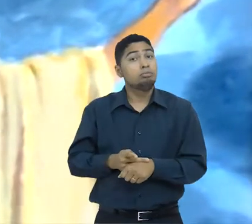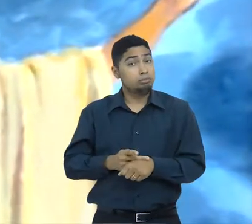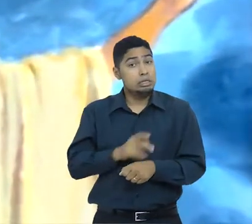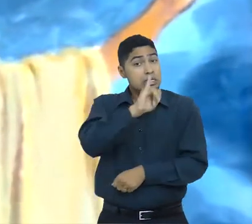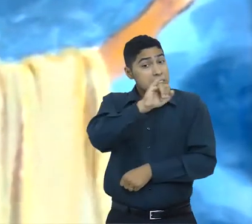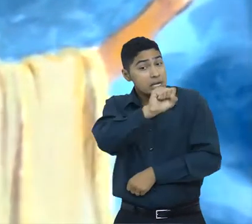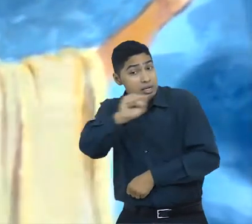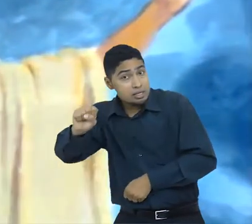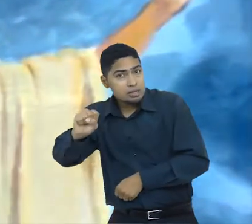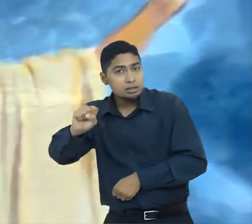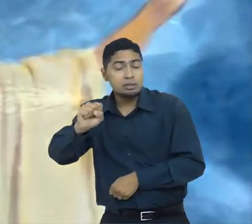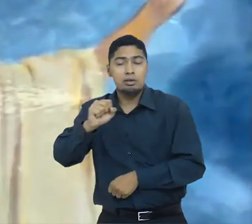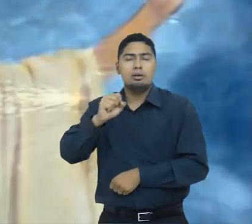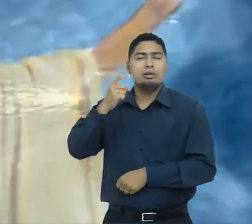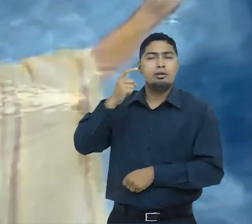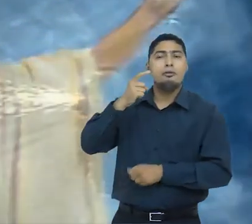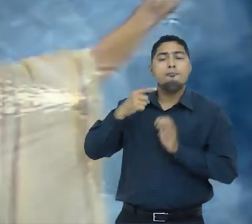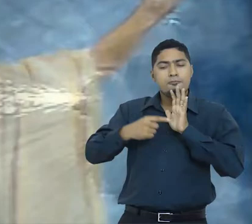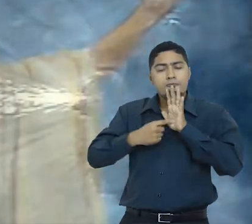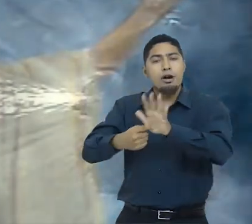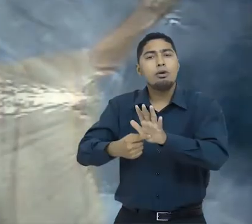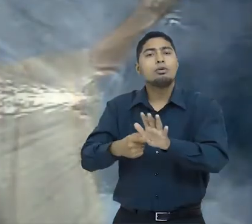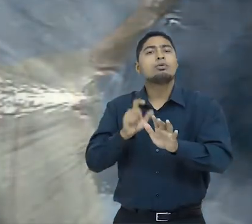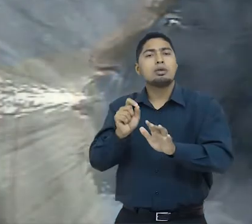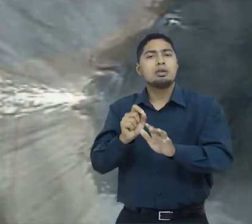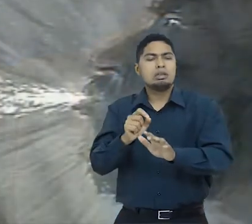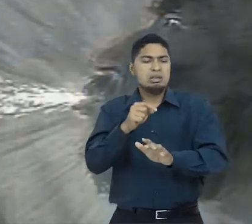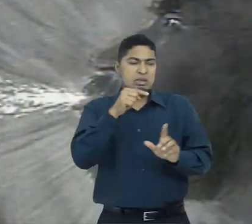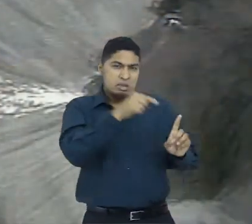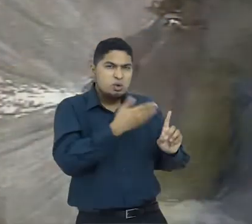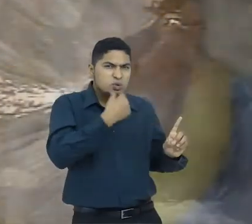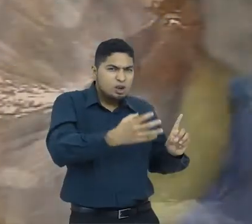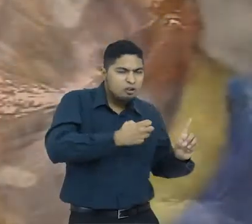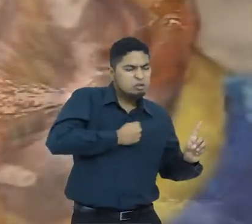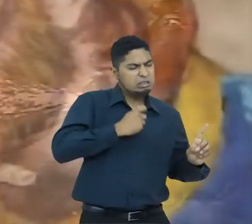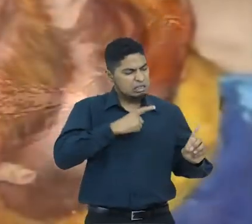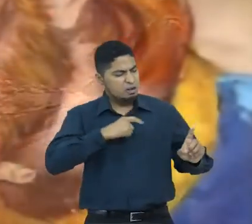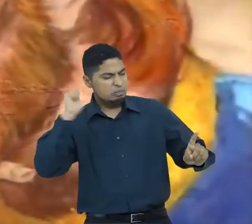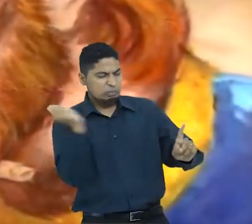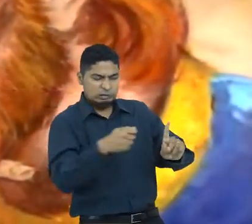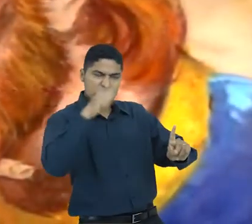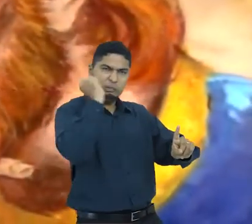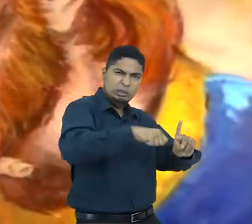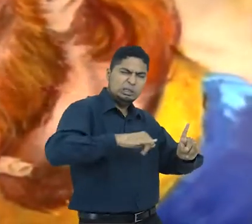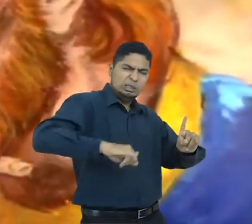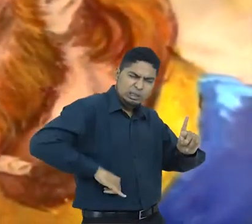revelou que o Salvador seria chicoteado e que cuspiriam no seu rosto. Davi descreveu como ele seria